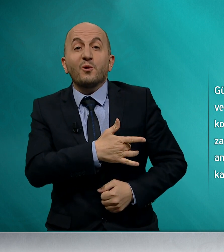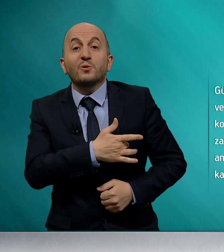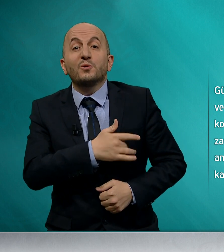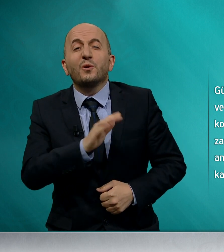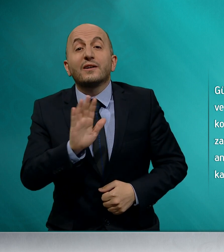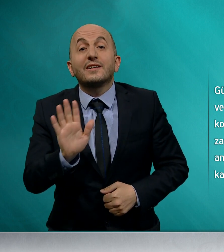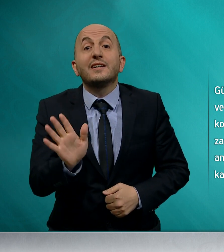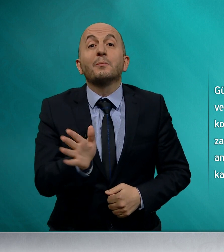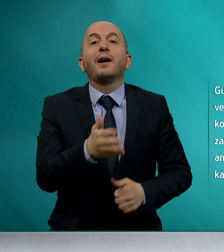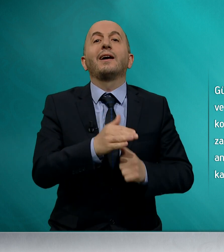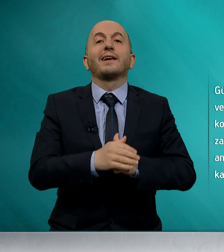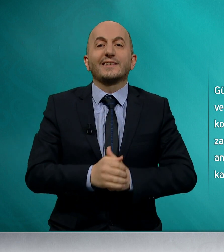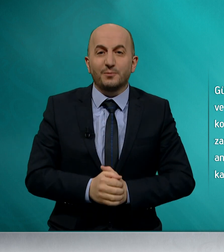gönlünü ihmal etmekte.